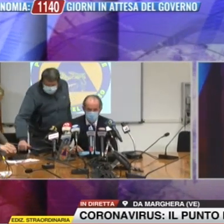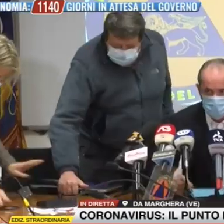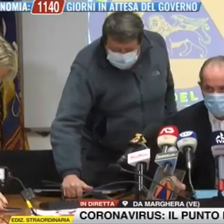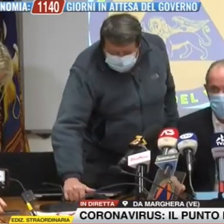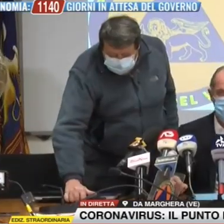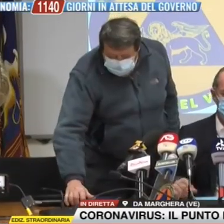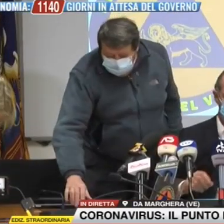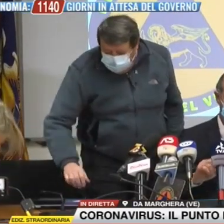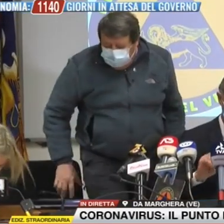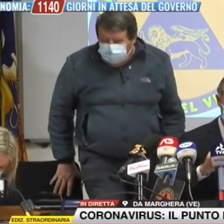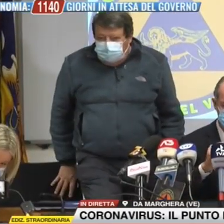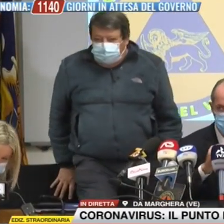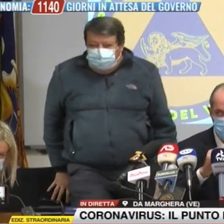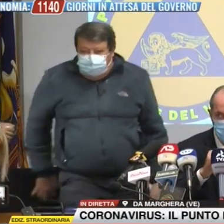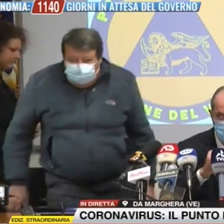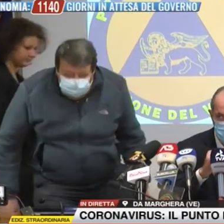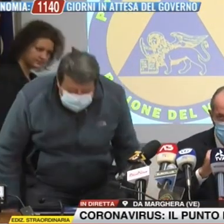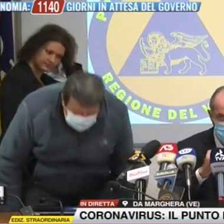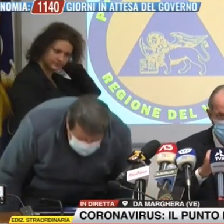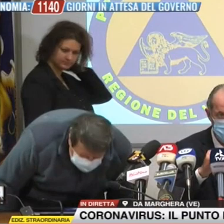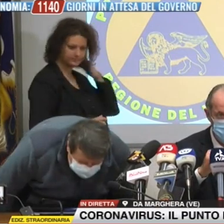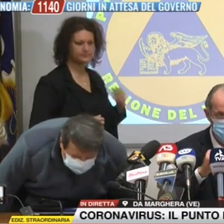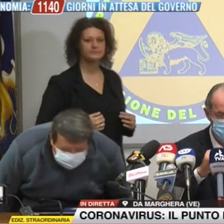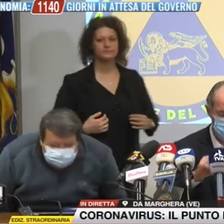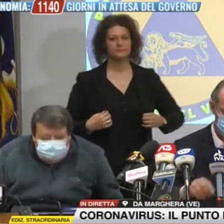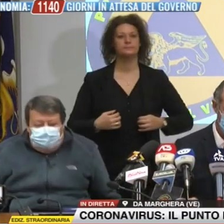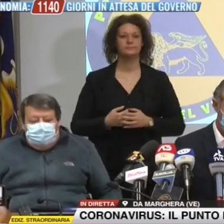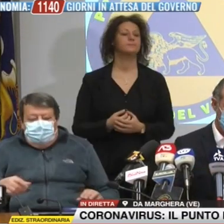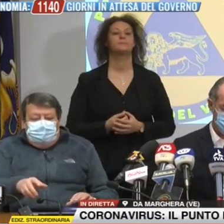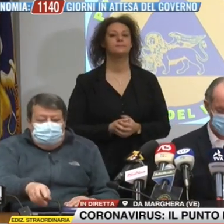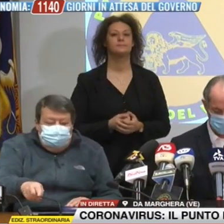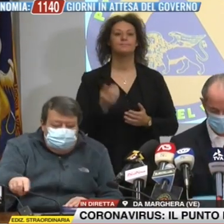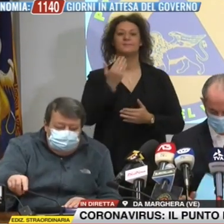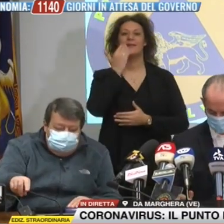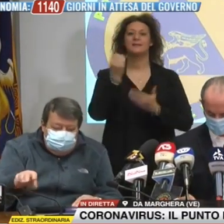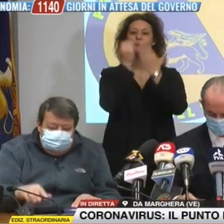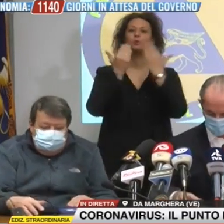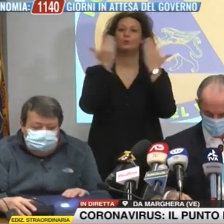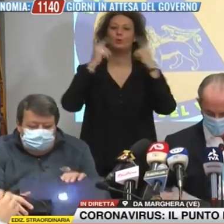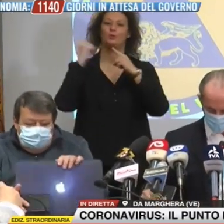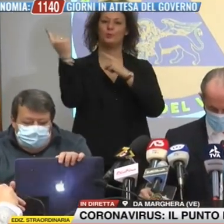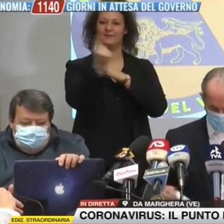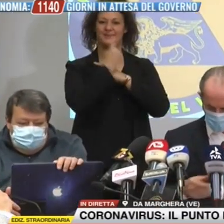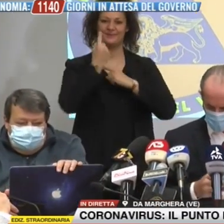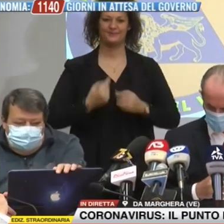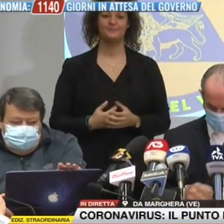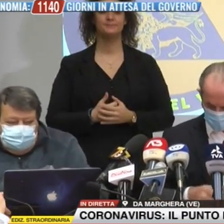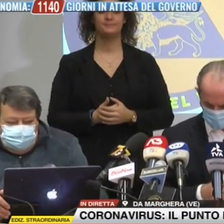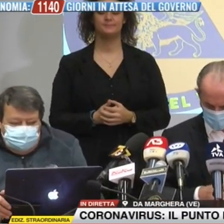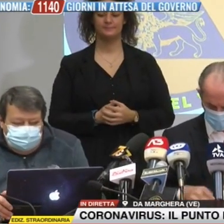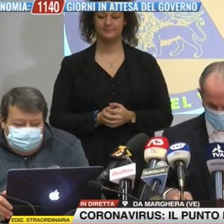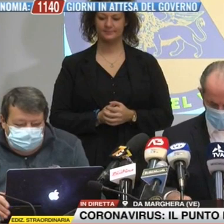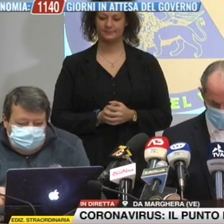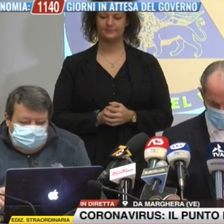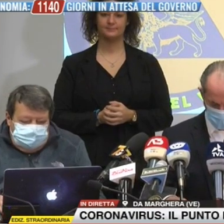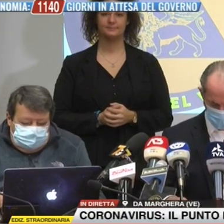allora, grazie al Maggiore Enrico Zamponi, grazie davvero per tutti i consigli che ha dato. Ricordatevi, fate sempre riferimento alle forze dell'ordine e ai carabinieri